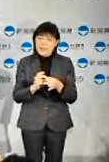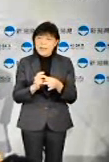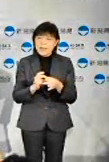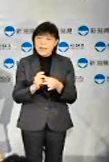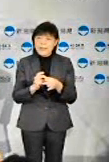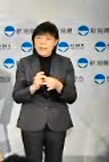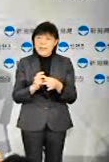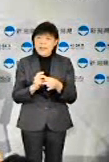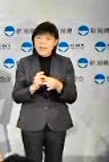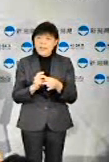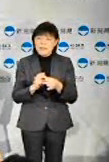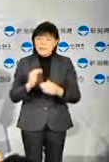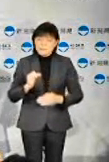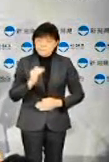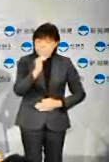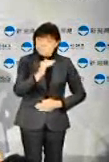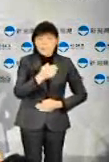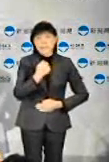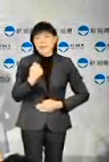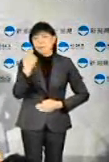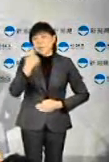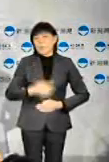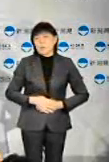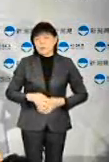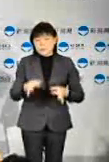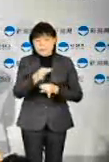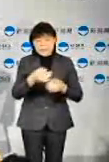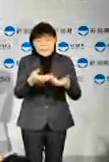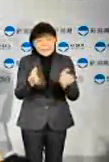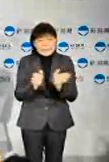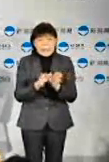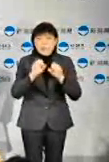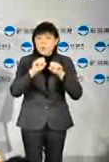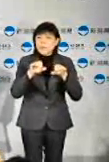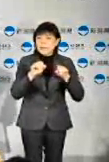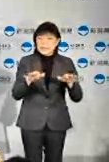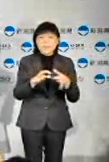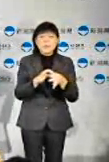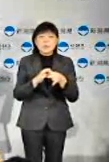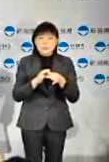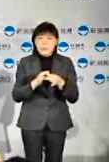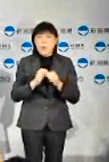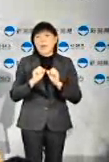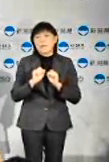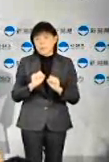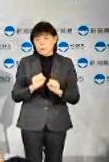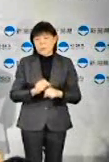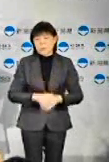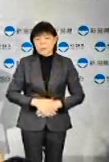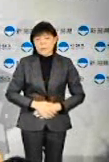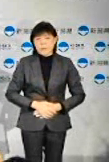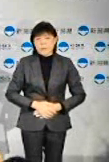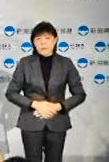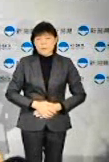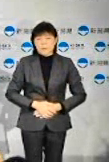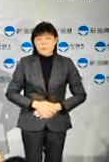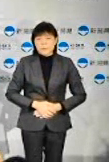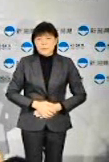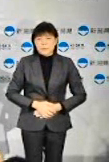が上がっていくのかなと、あの経済団体への呼びかけも実はしてましてですね、